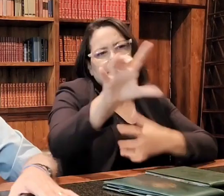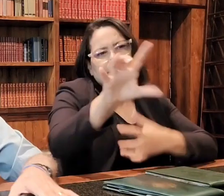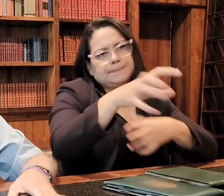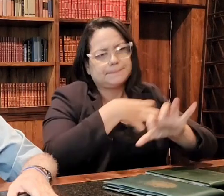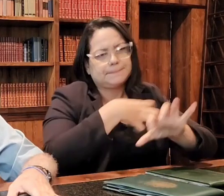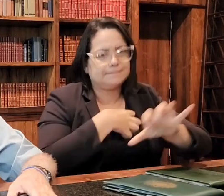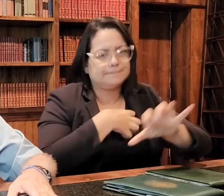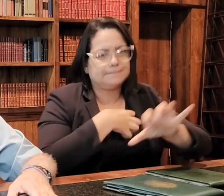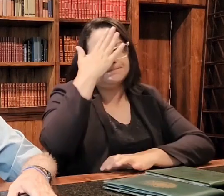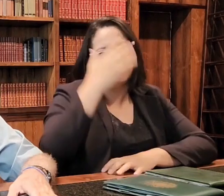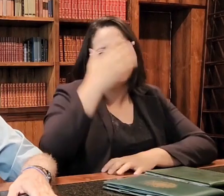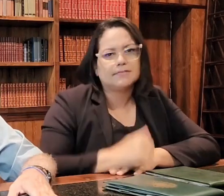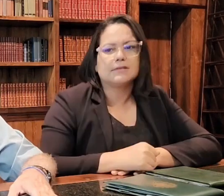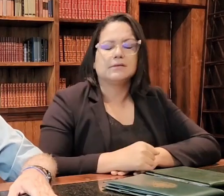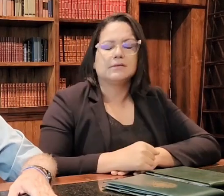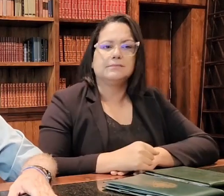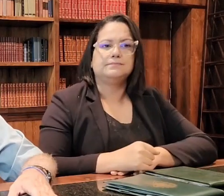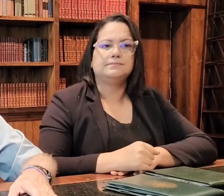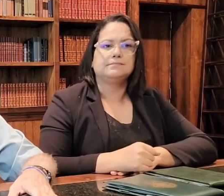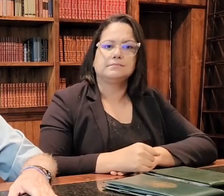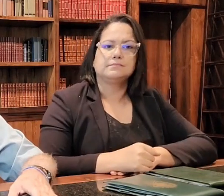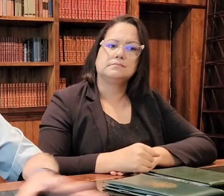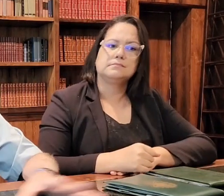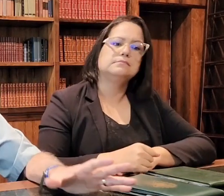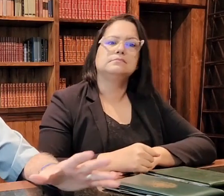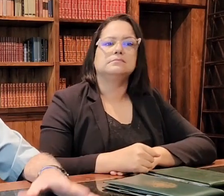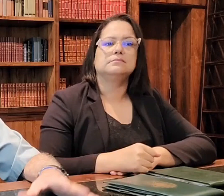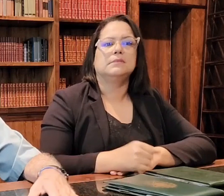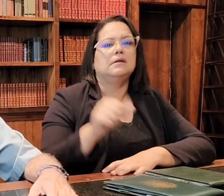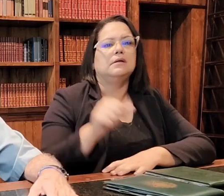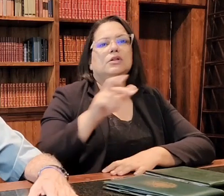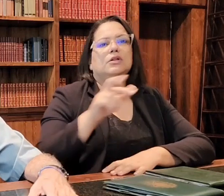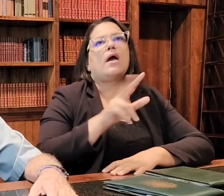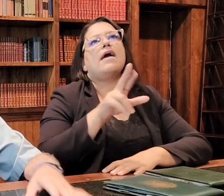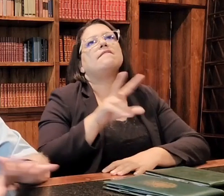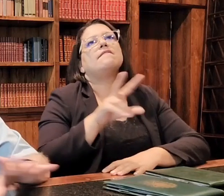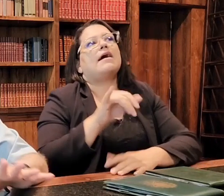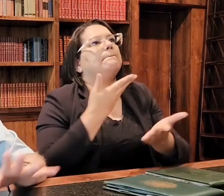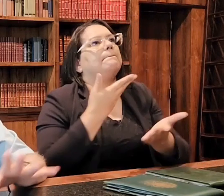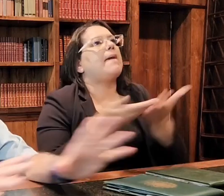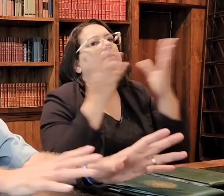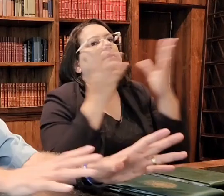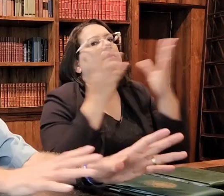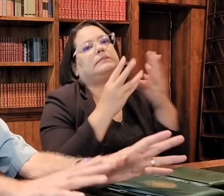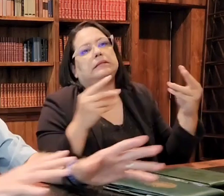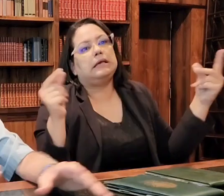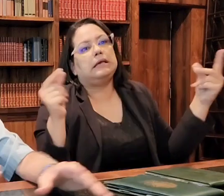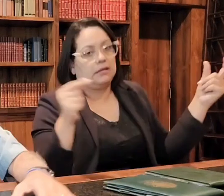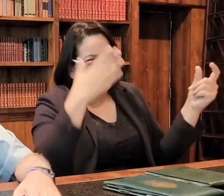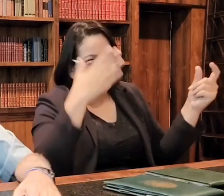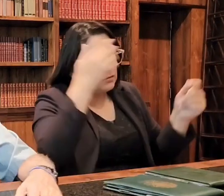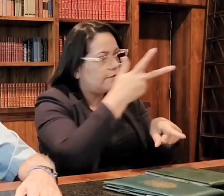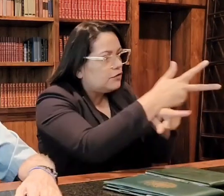não é nada que vai ficar perdido. Imagens foram para fora do